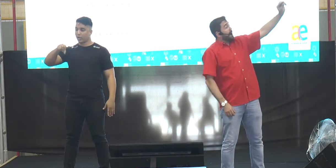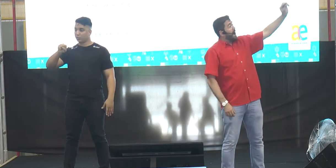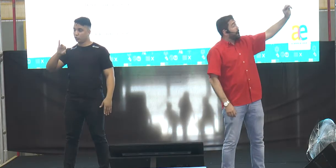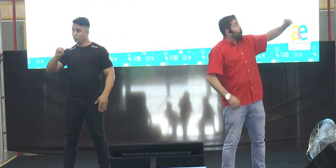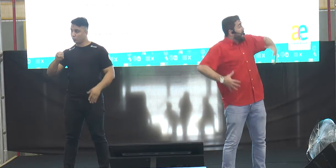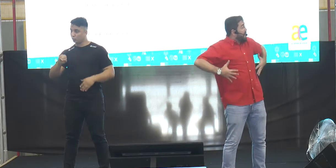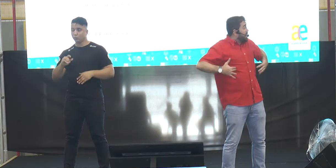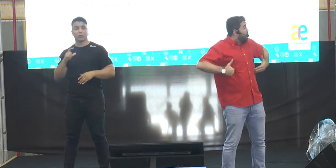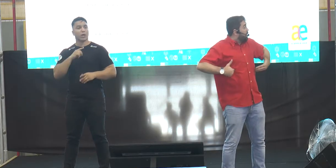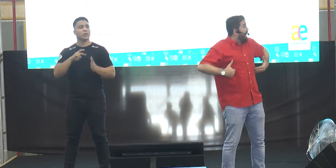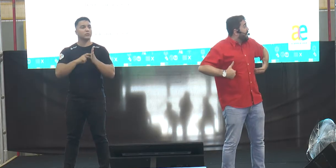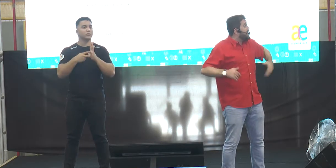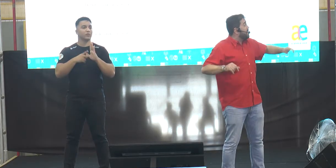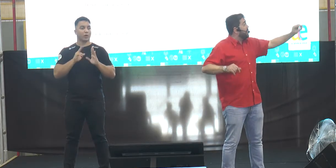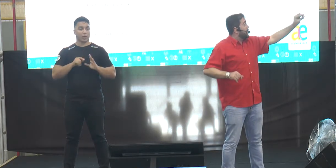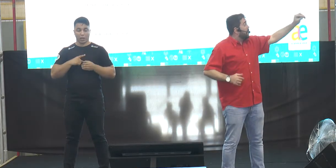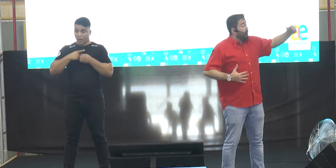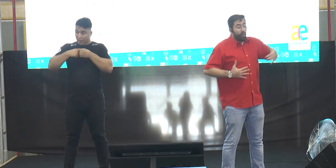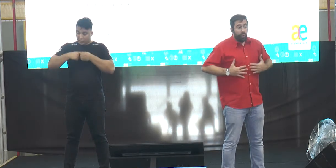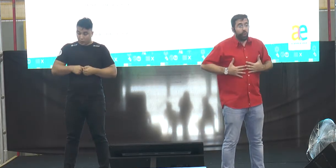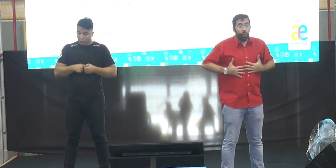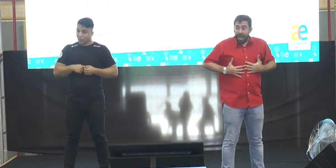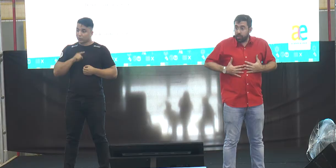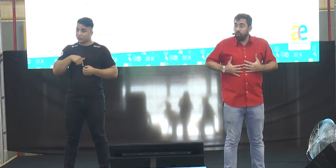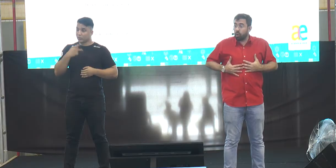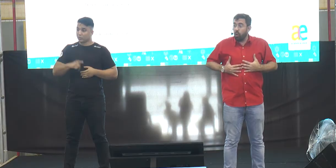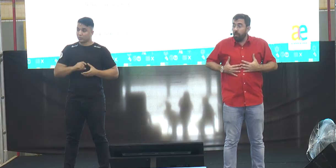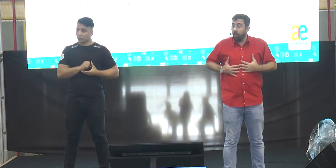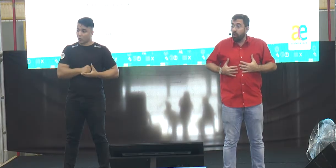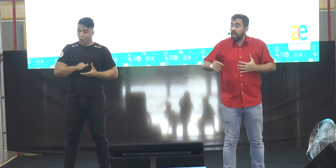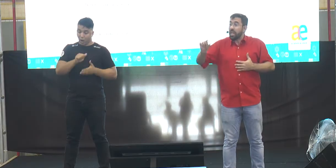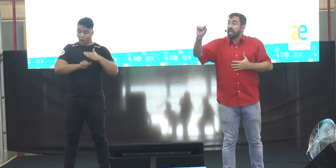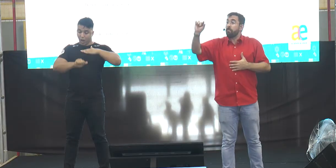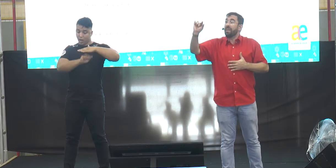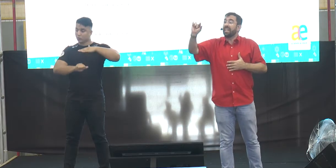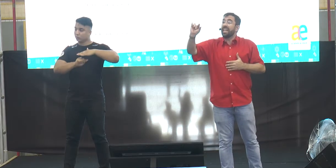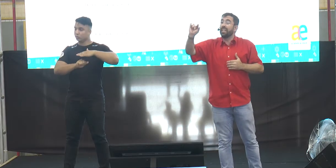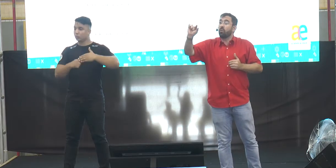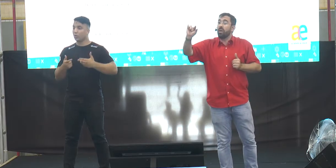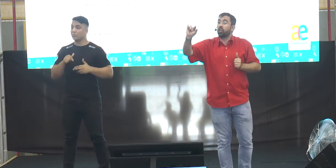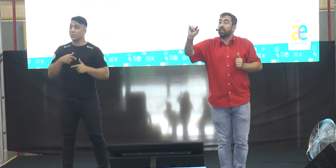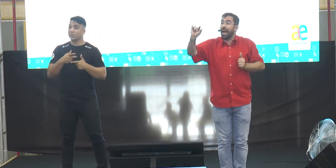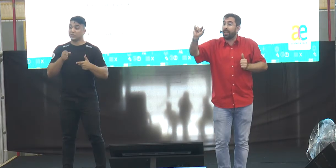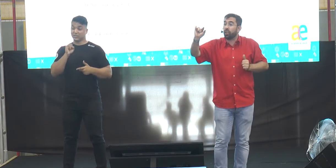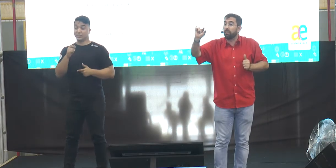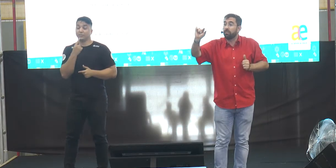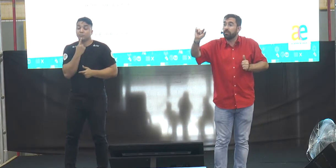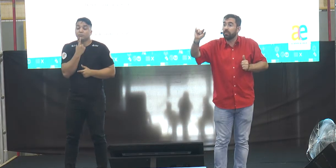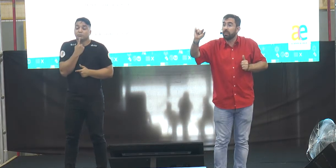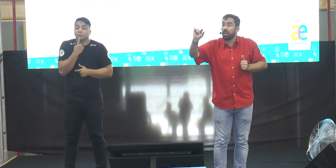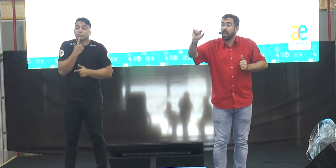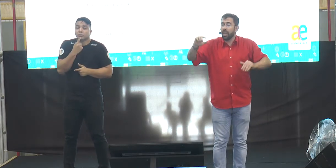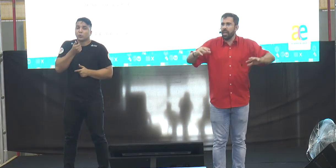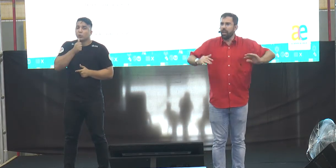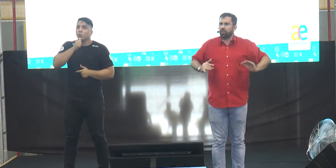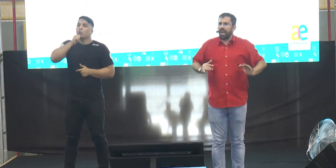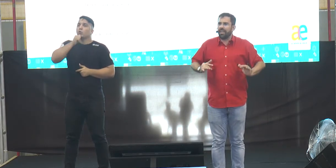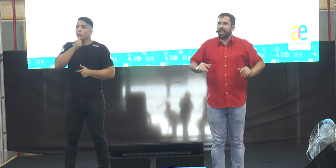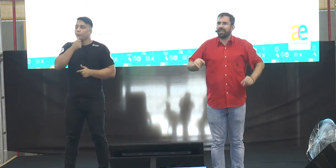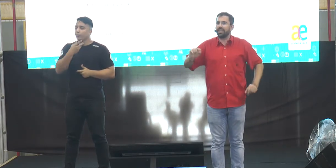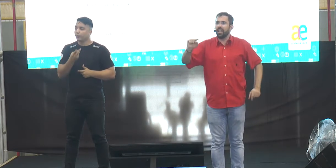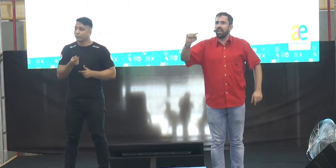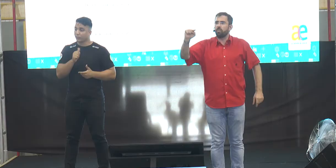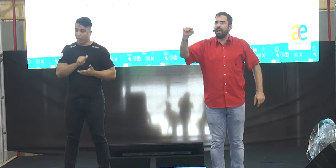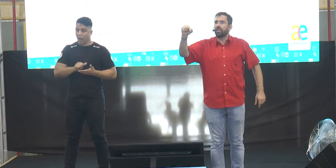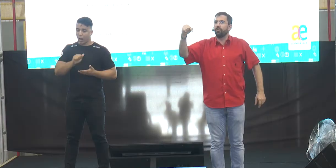de magnésio, ele neutraliza o ácido do estômago. Em pequena quantidade, ele